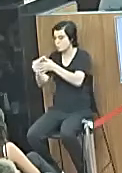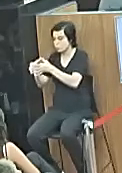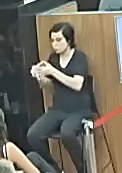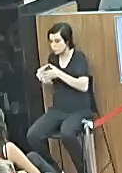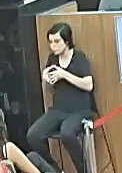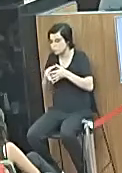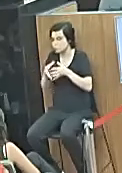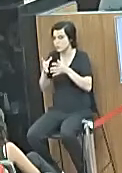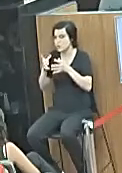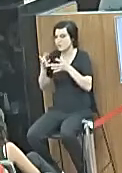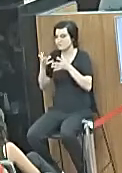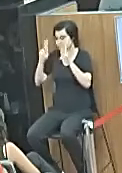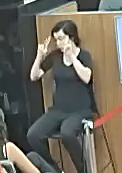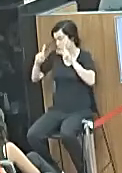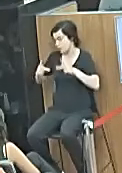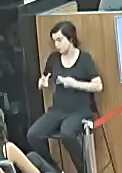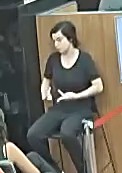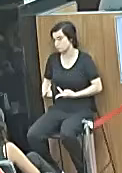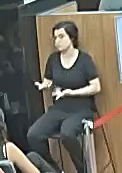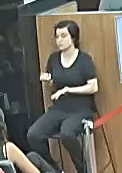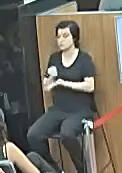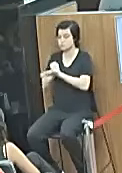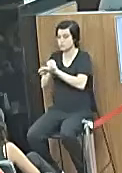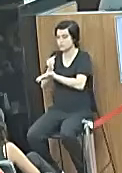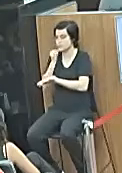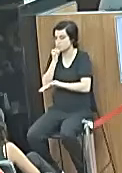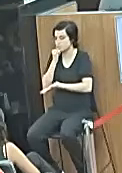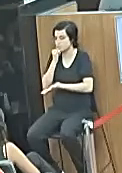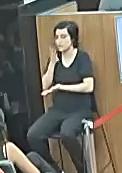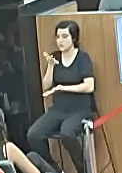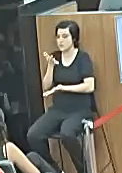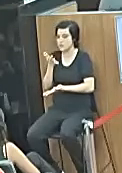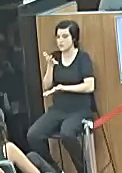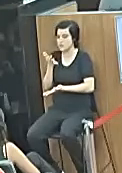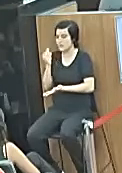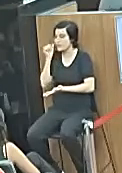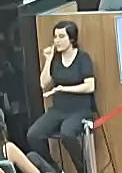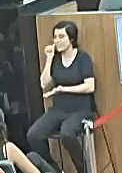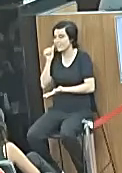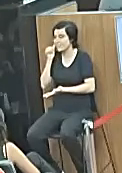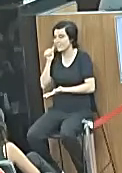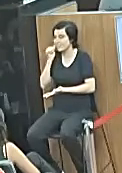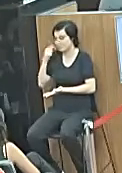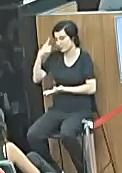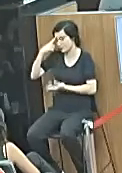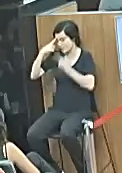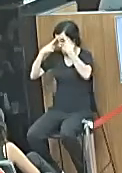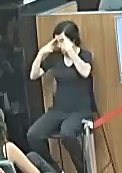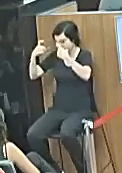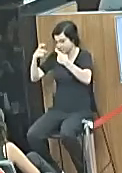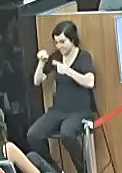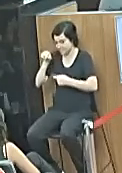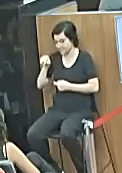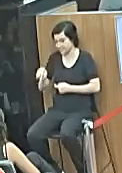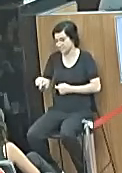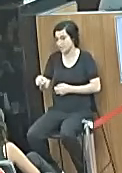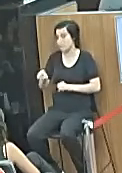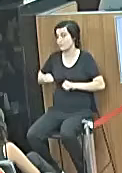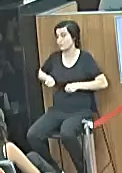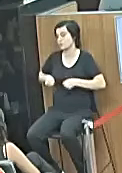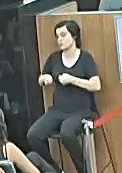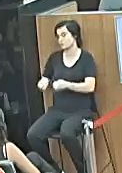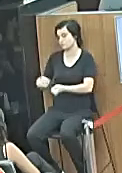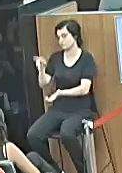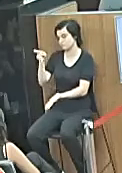e humana e de atendimento na casa de referência da mulher tina martins visando a proteção